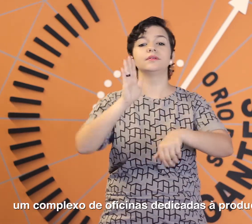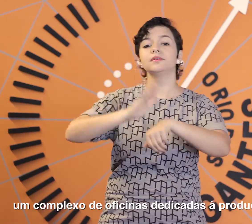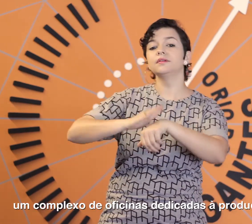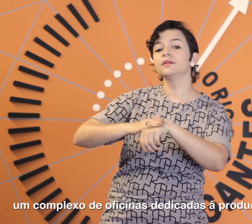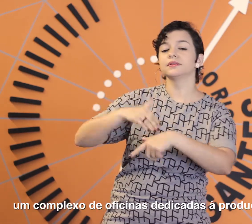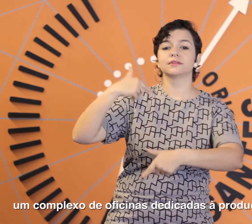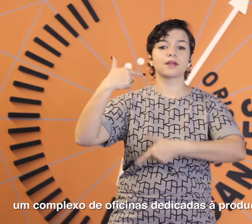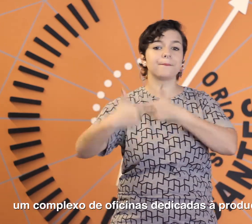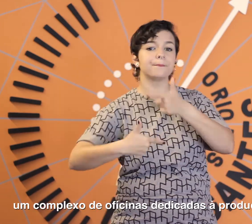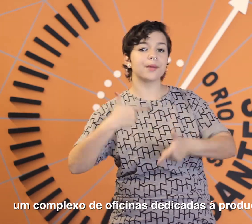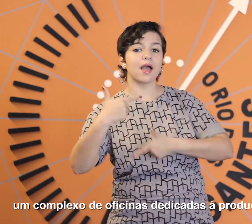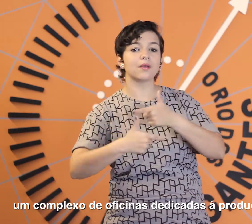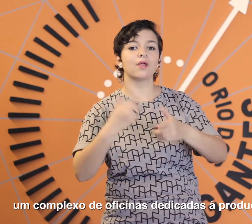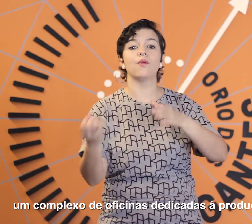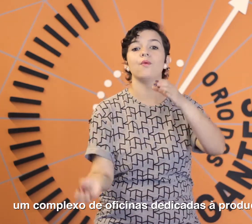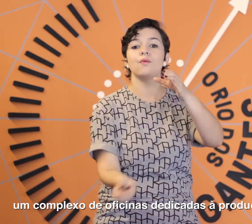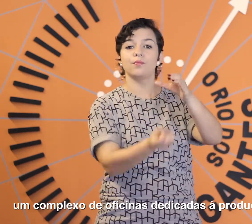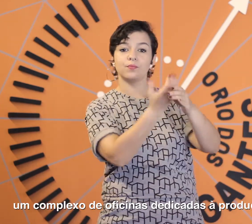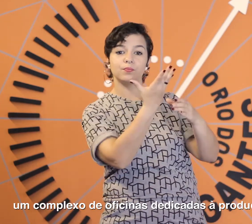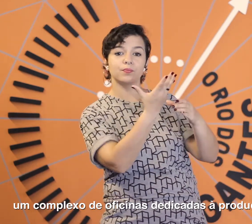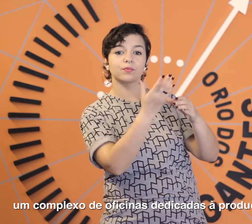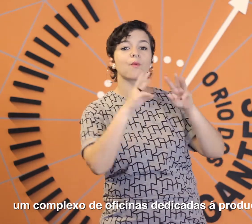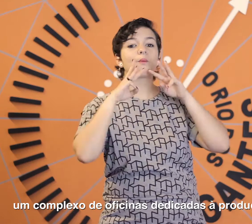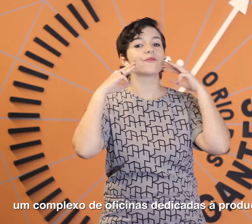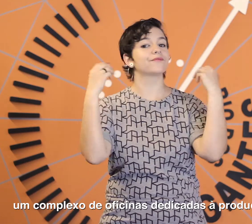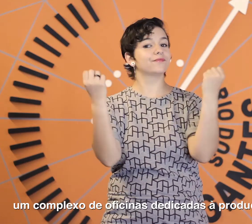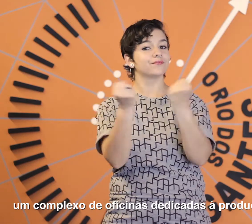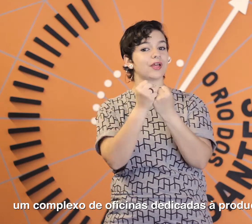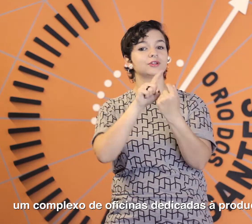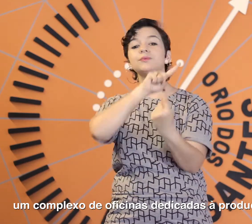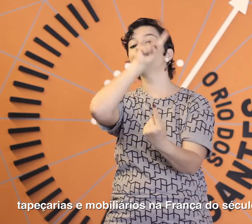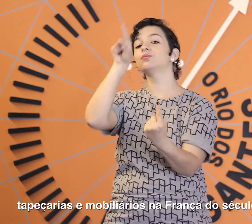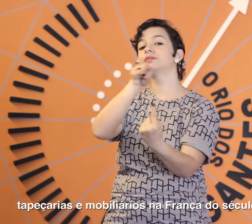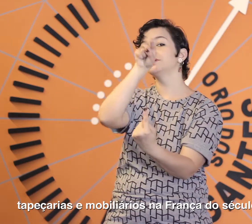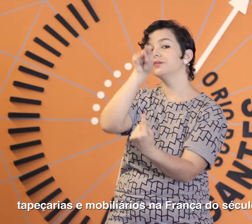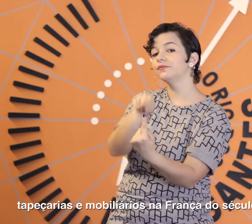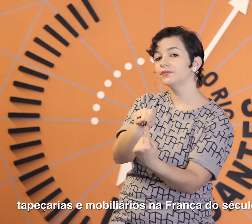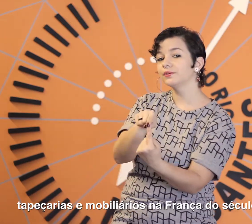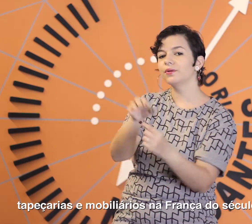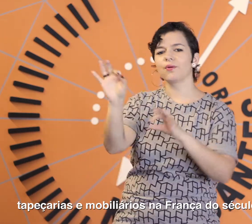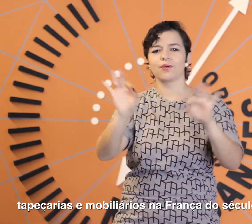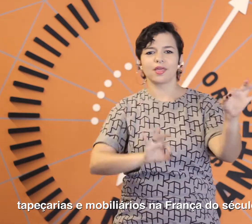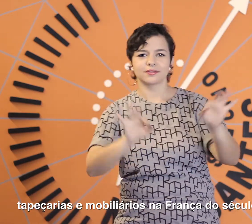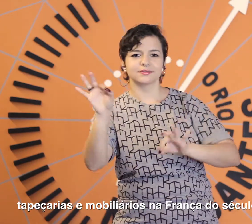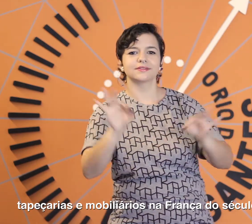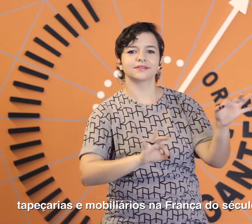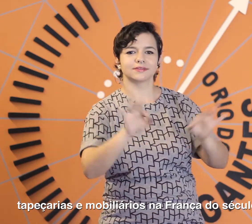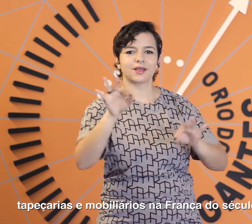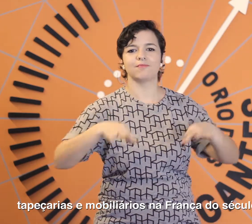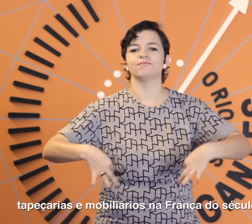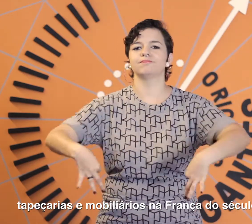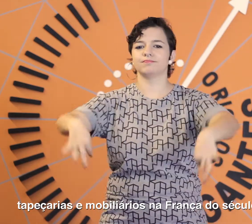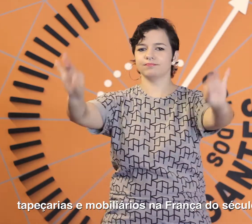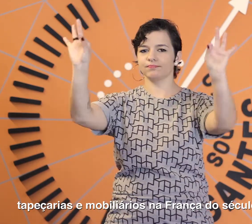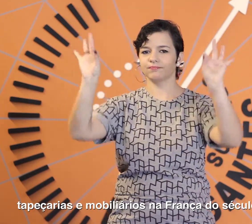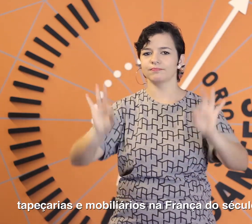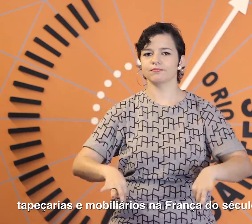Um complexo de oficinas dedicadas à produção de tapeçarias e mobiliários na França no